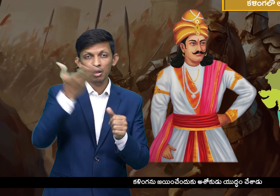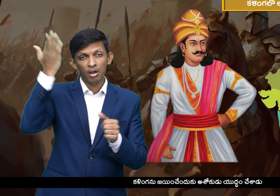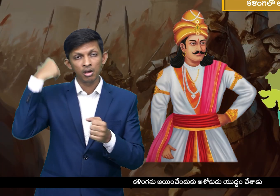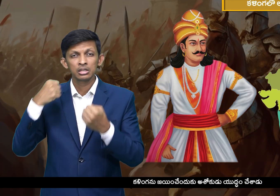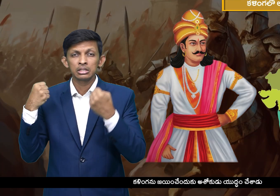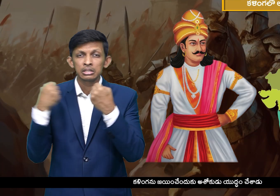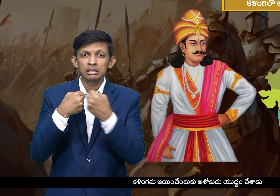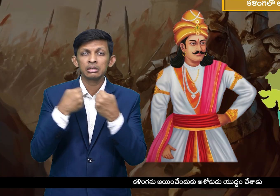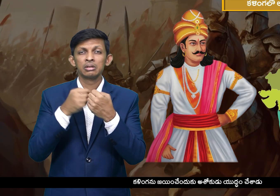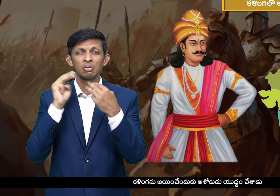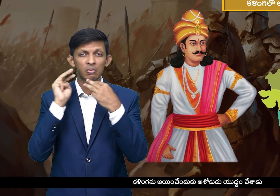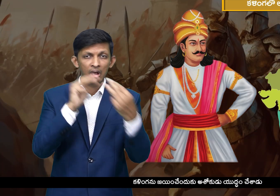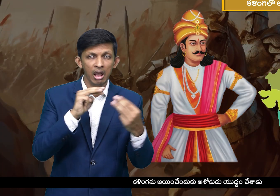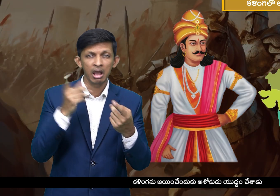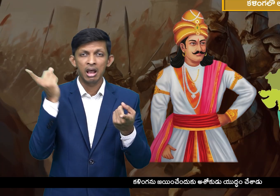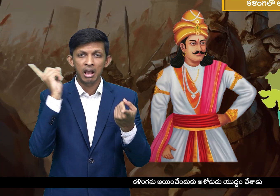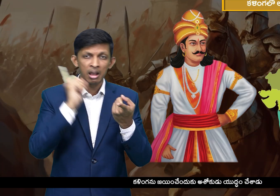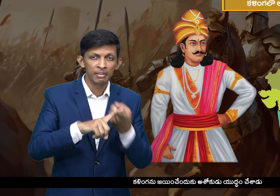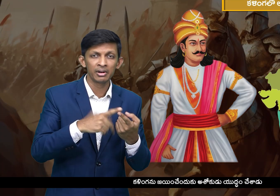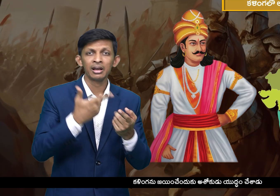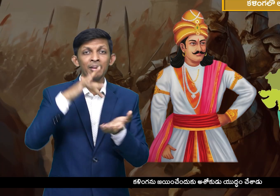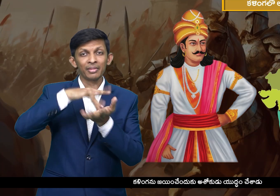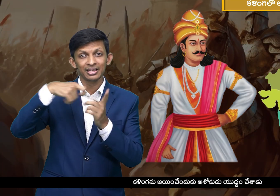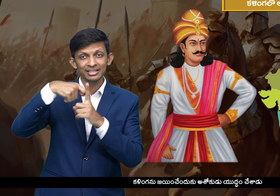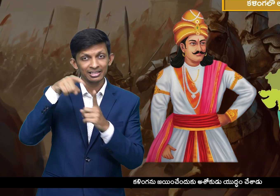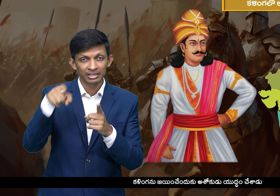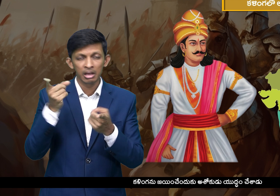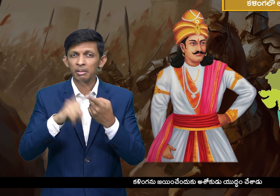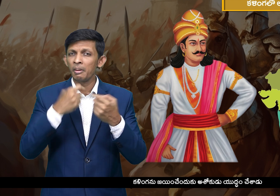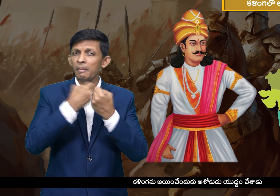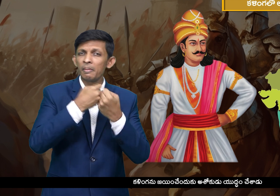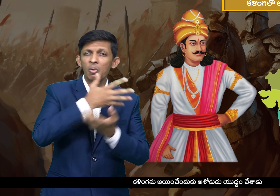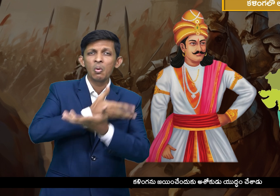కళింగను జయించేందుకు అశోకుడు యుద్ధం చేశాడు.